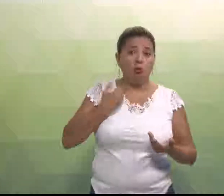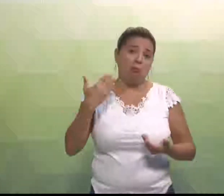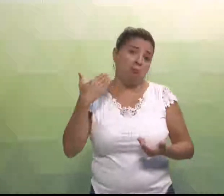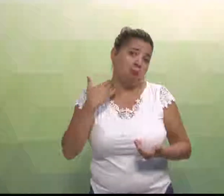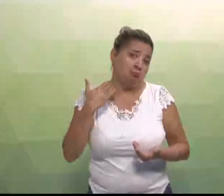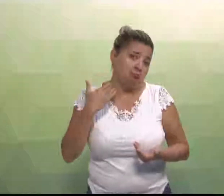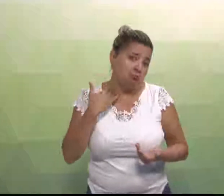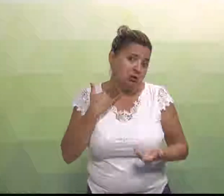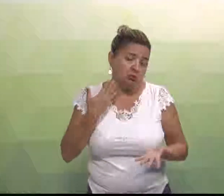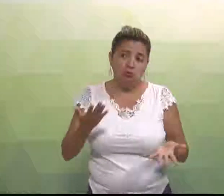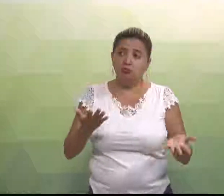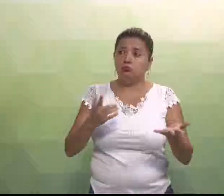número de um banco,